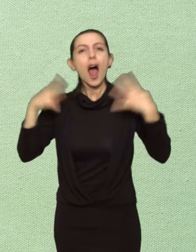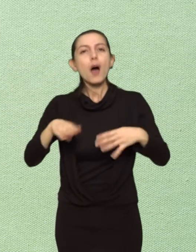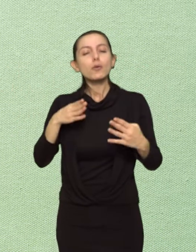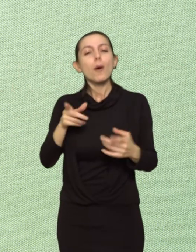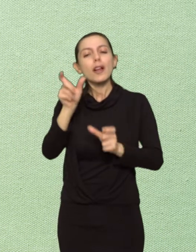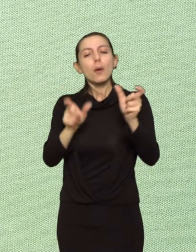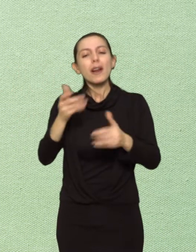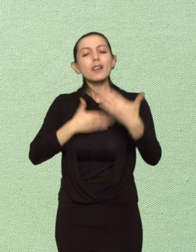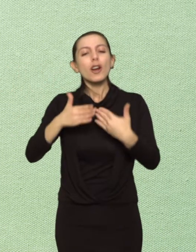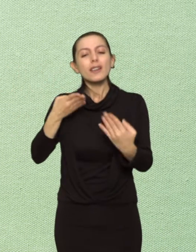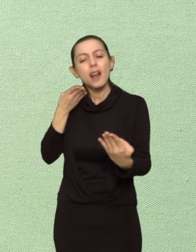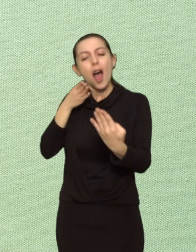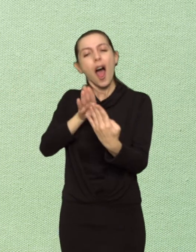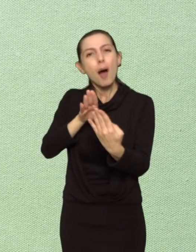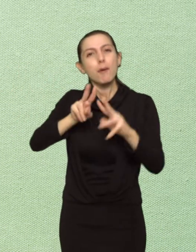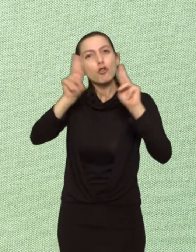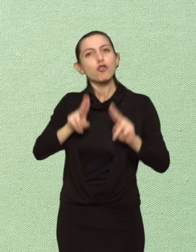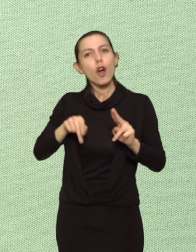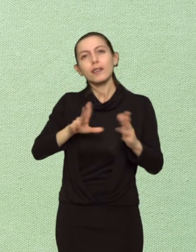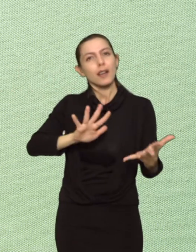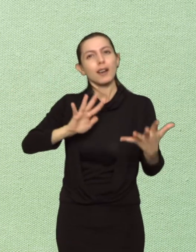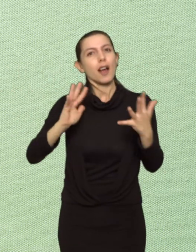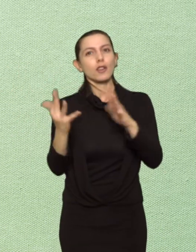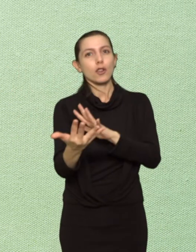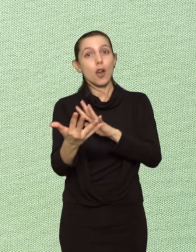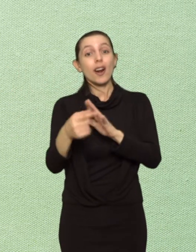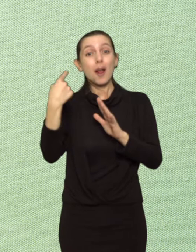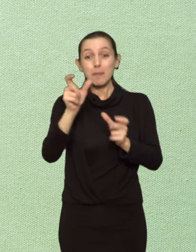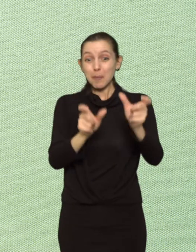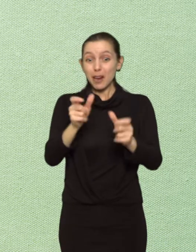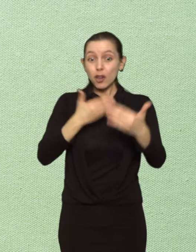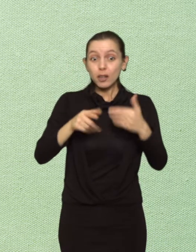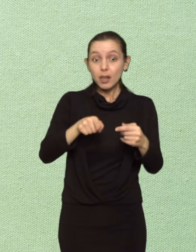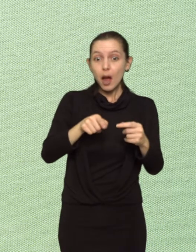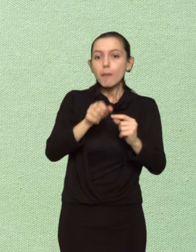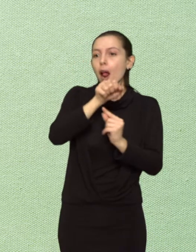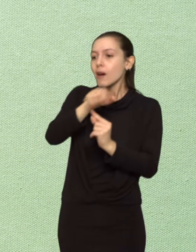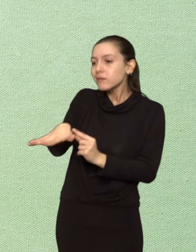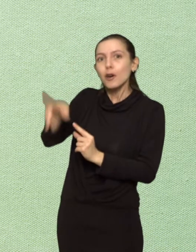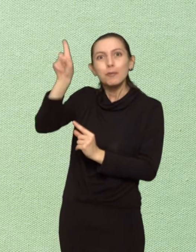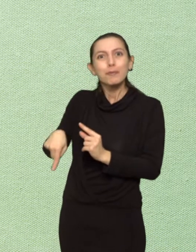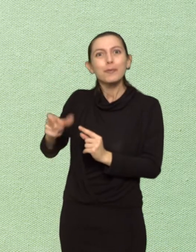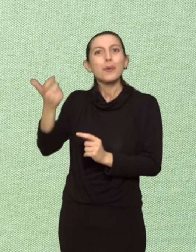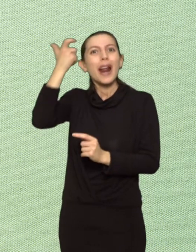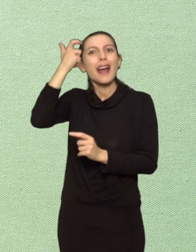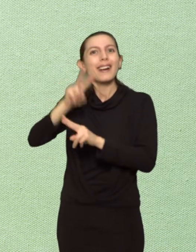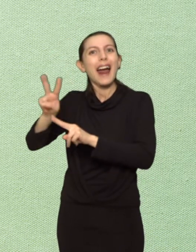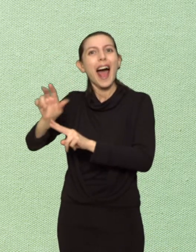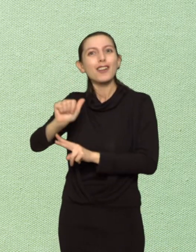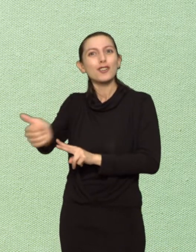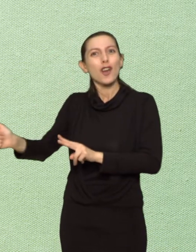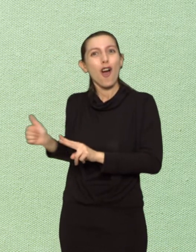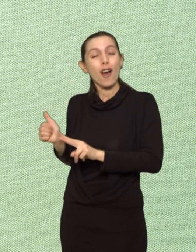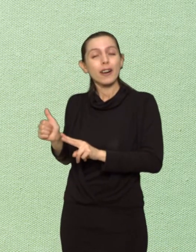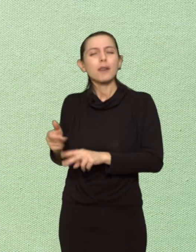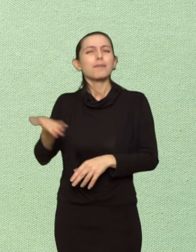sulle persone con disabilità, che poi hanno una ricaduta a livello nazionale. Basti ricordare che